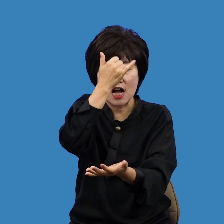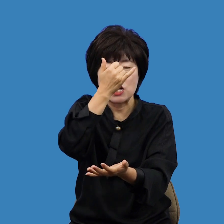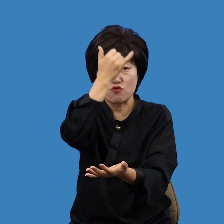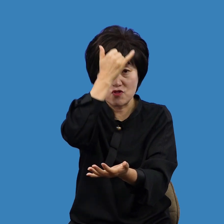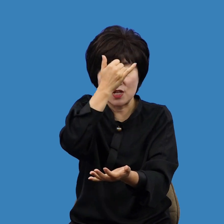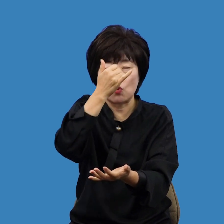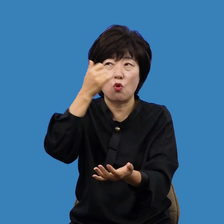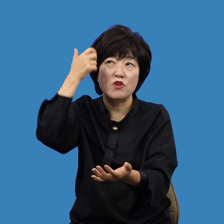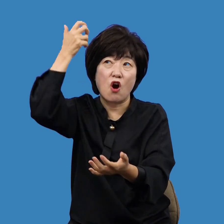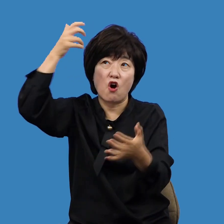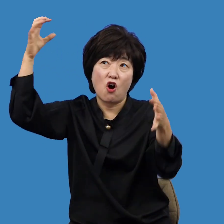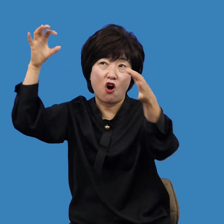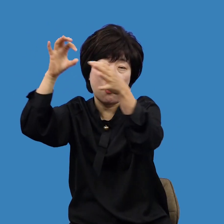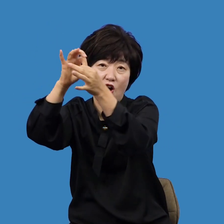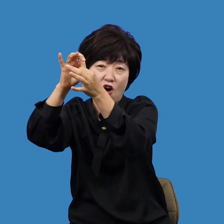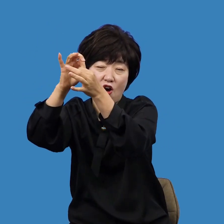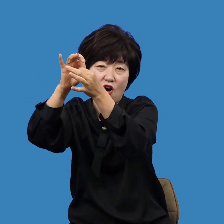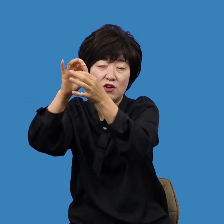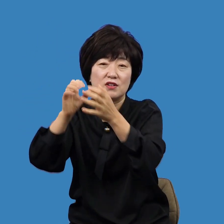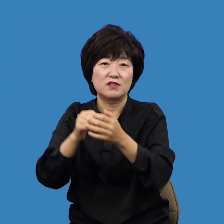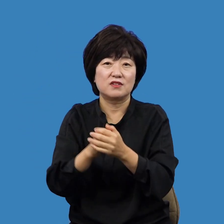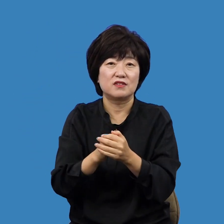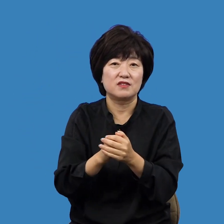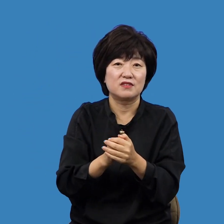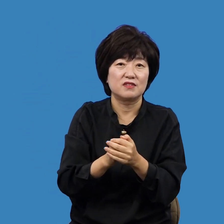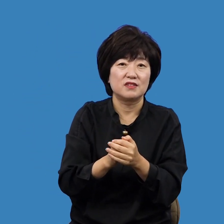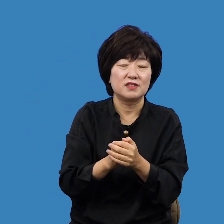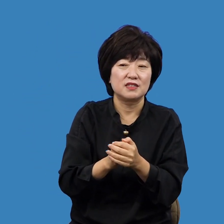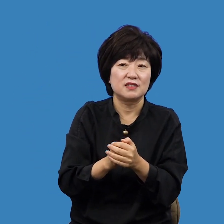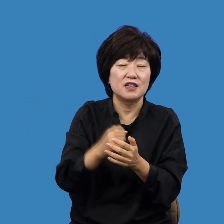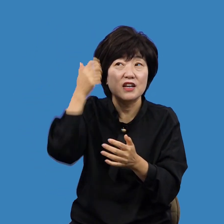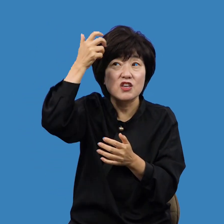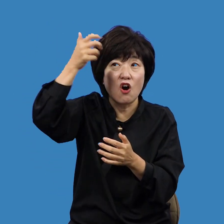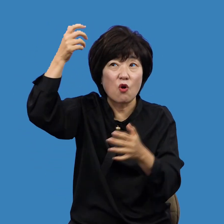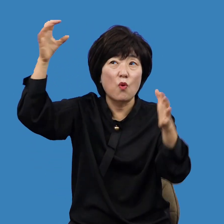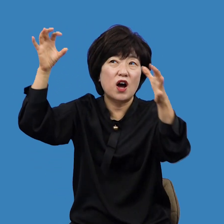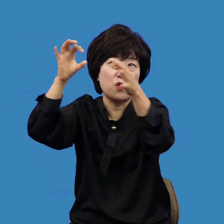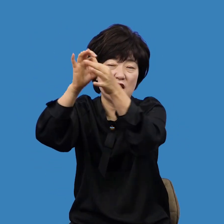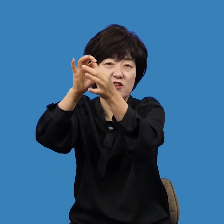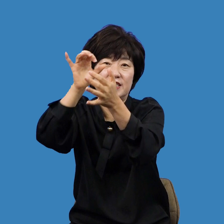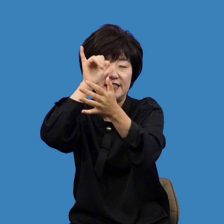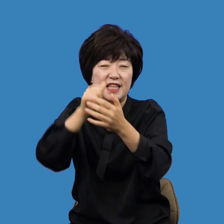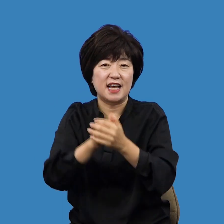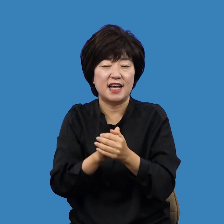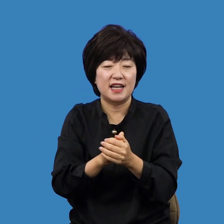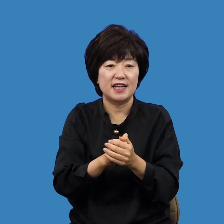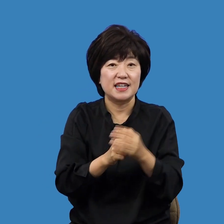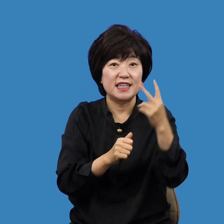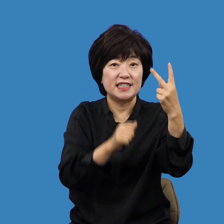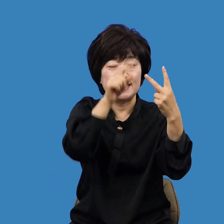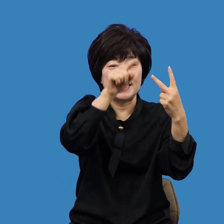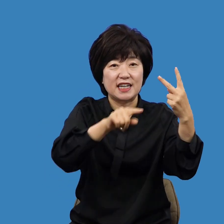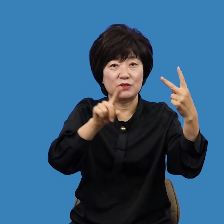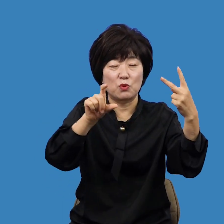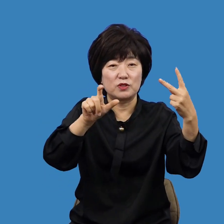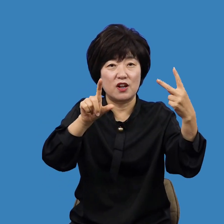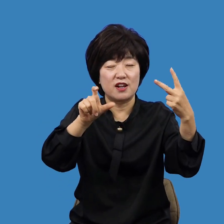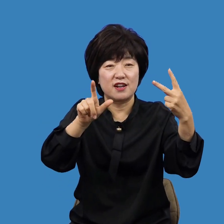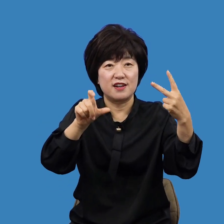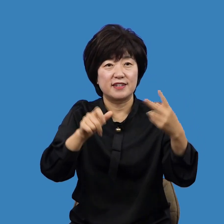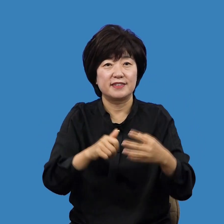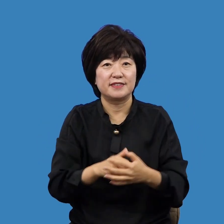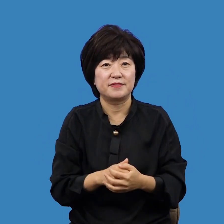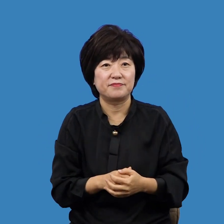거예요. 가치만 영에 있는 것이 아니라 도덕도 그 기초가 영에 있습니다. 2장 15절에 보면 이렇게 얘기합니다.